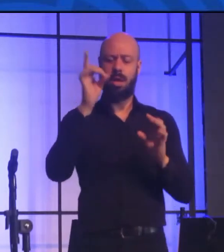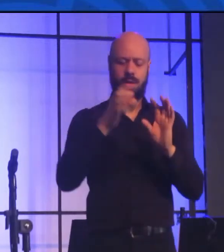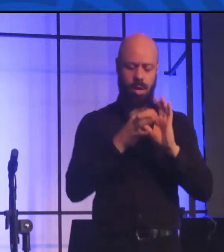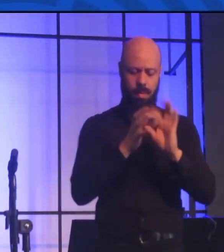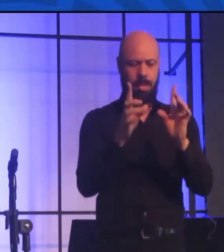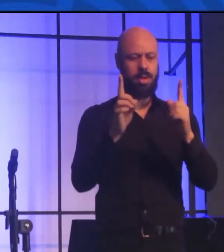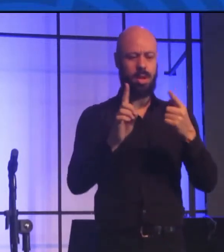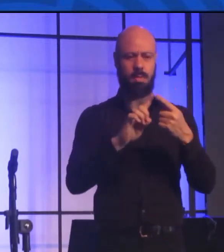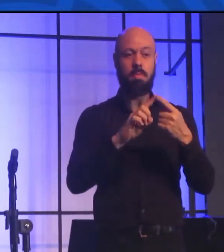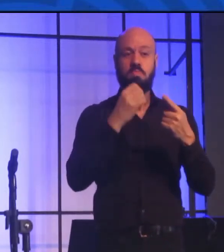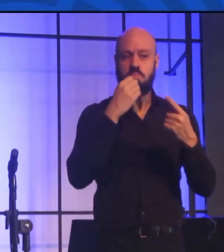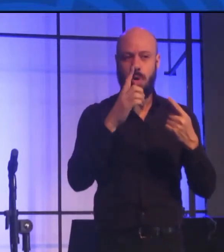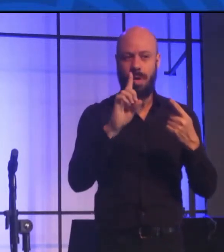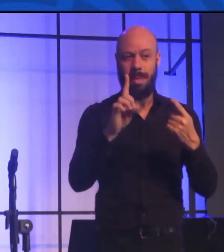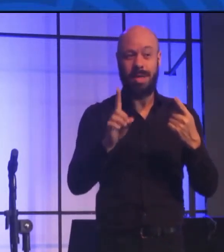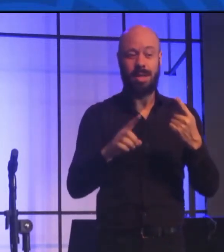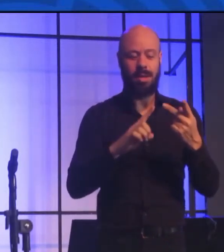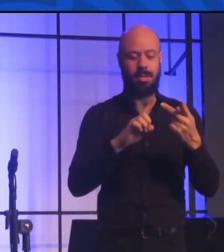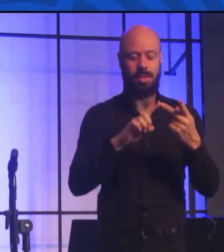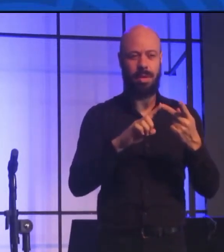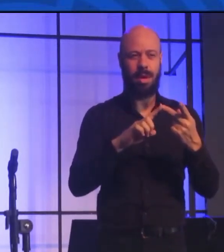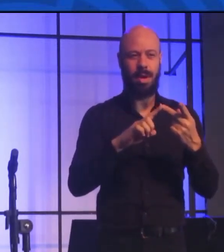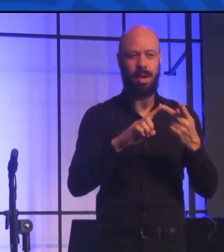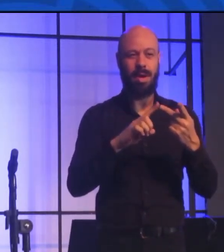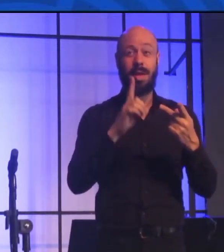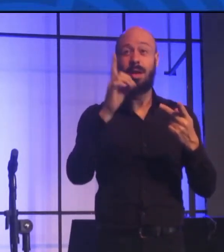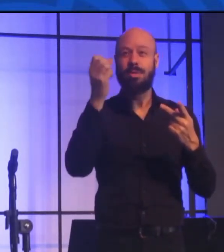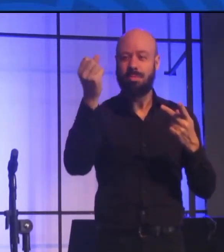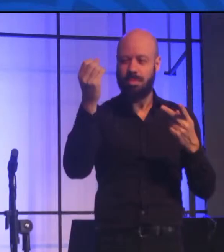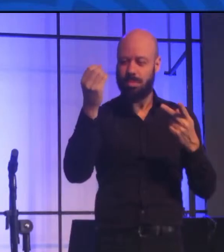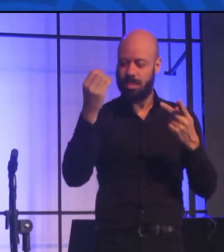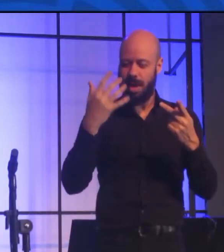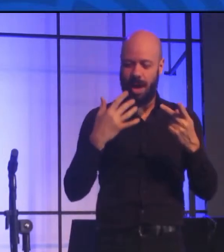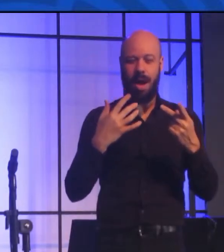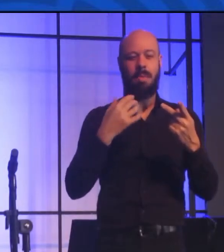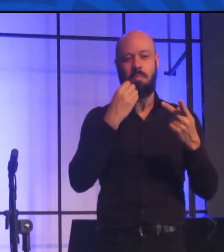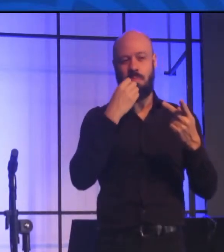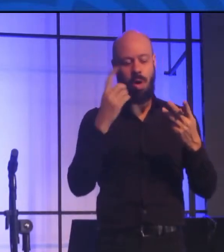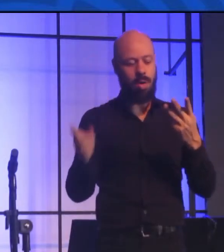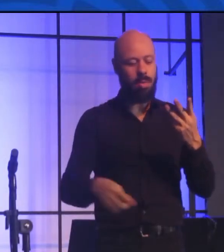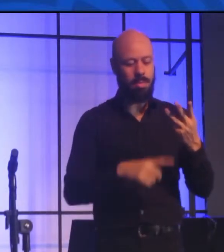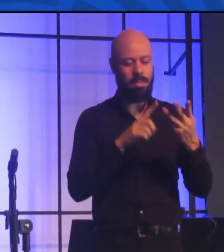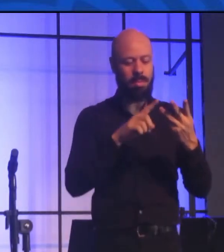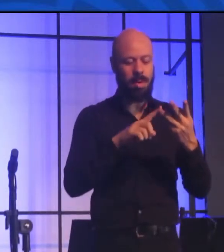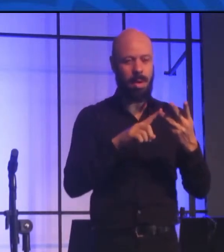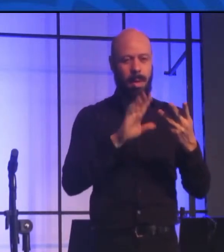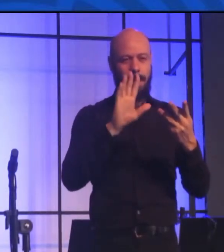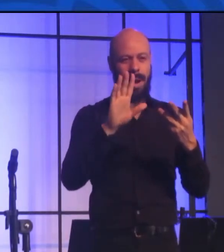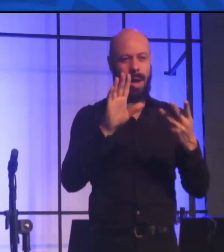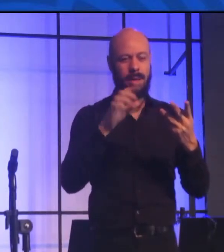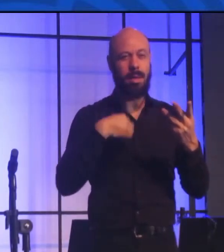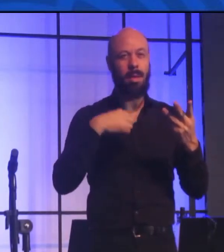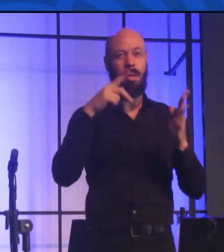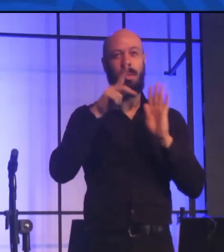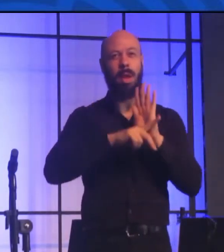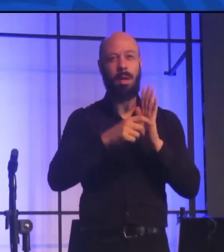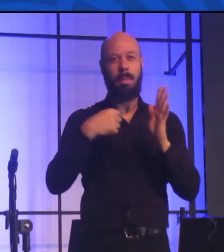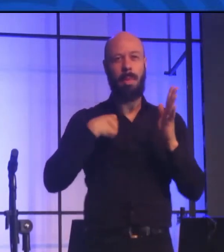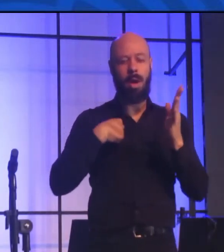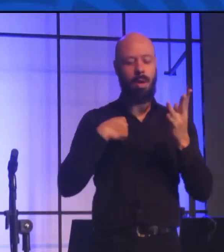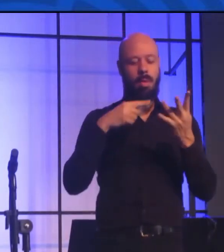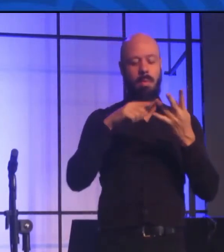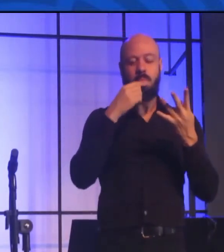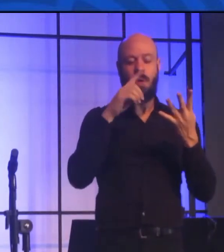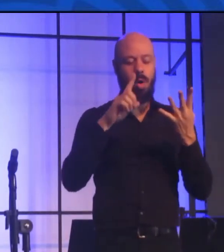Eu não quero apenas a provisão de Deus. Eu não quero apenas o meu plano.